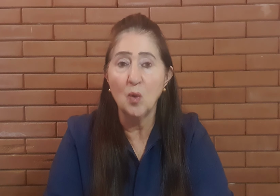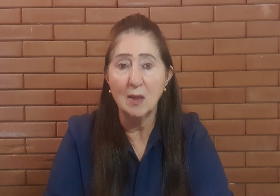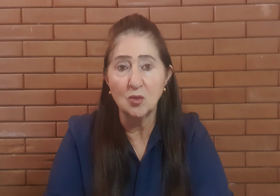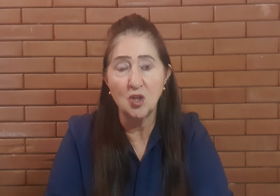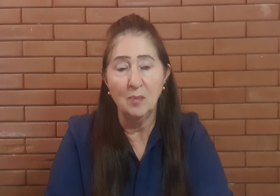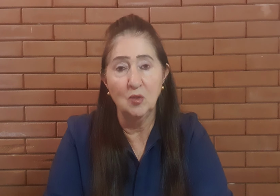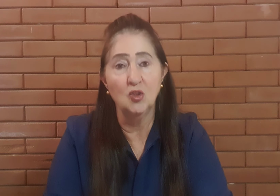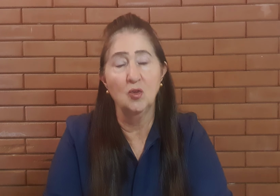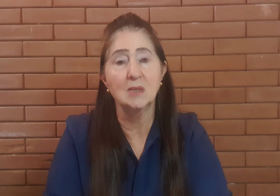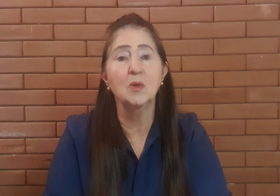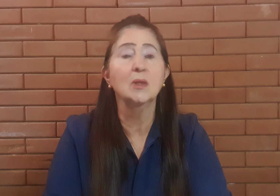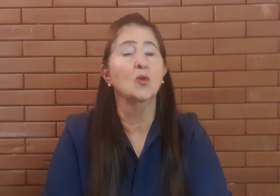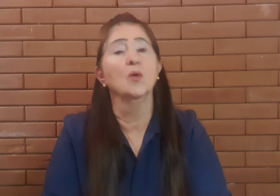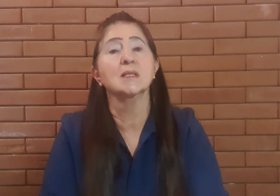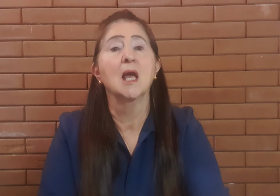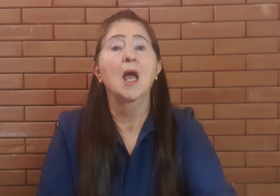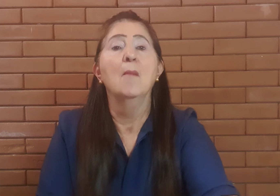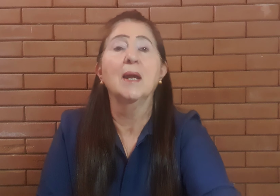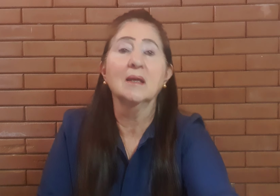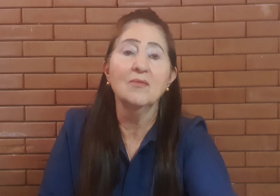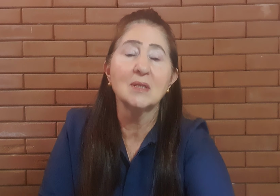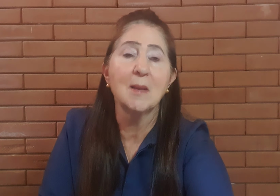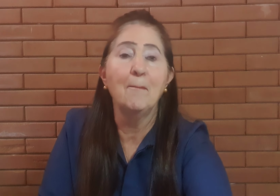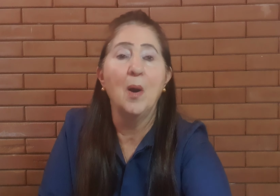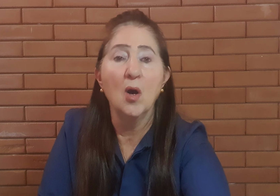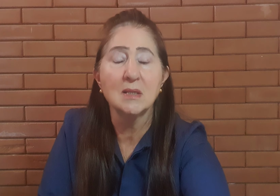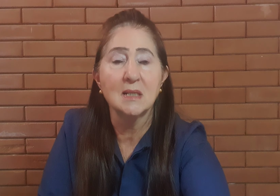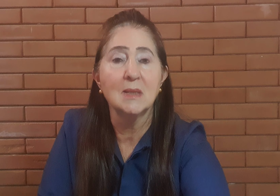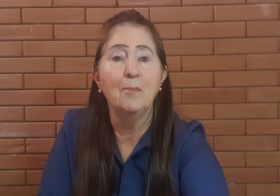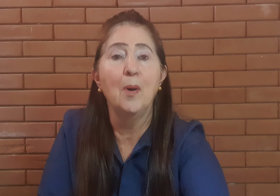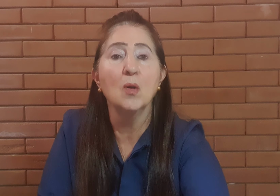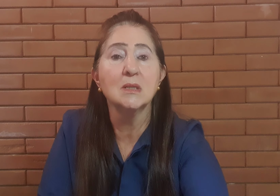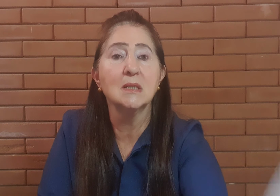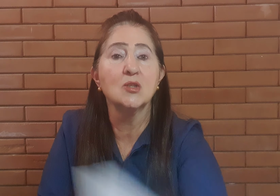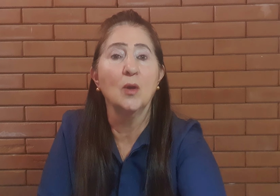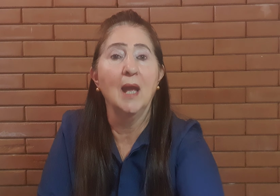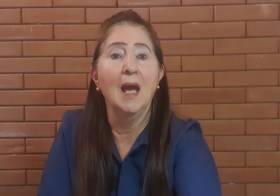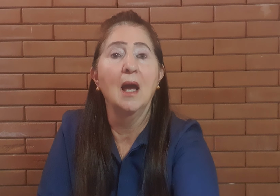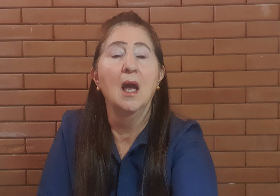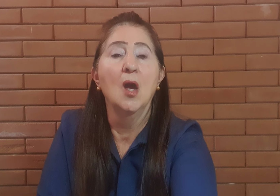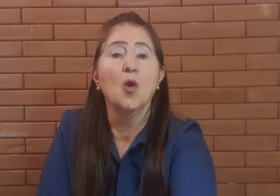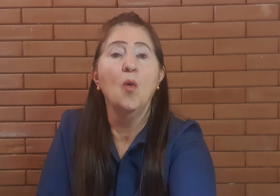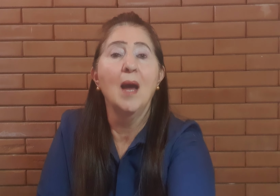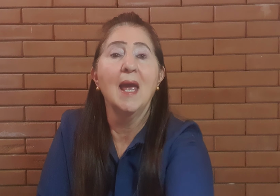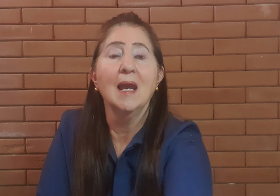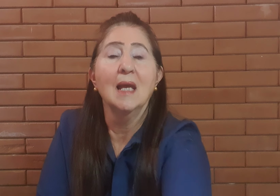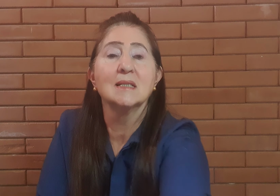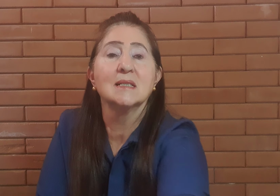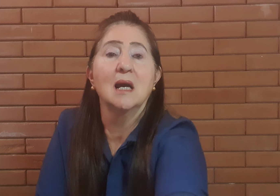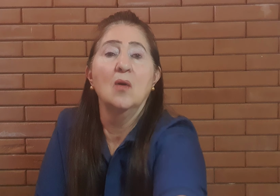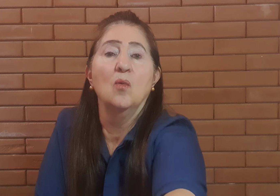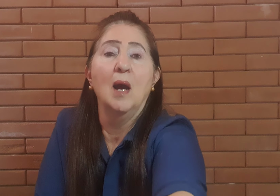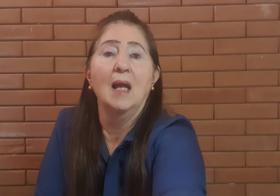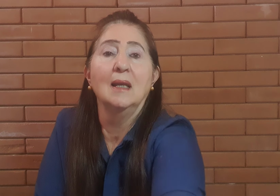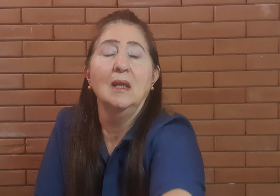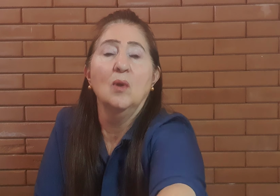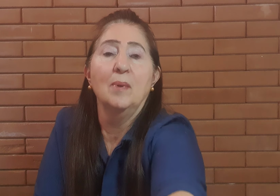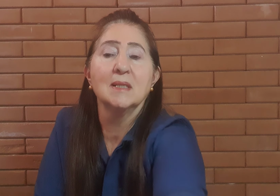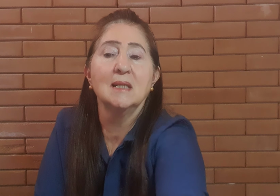24 de abril de 2002, para que você possa se posicionar com relação à língua brasileira